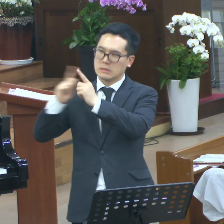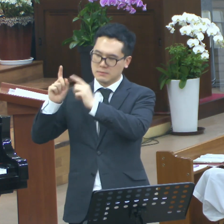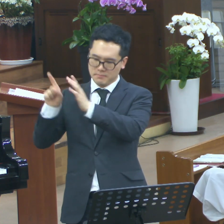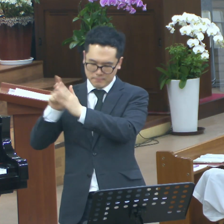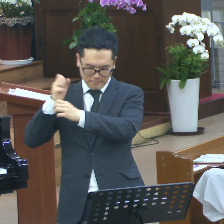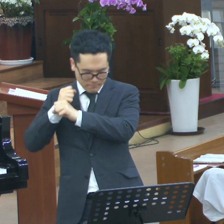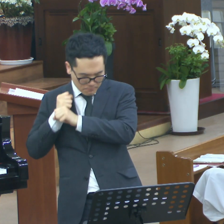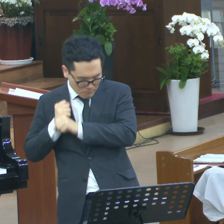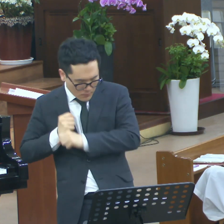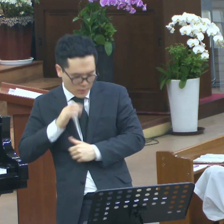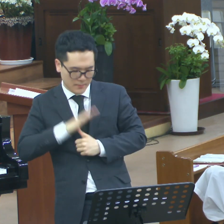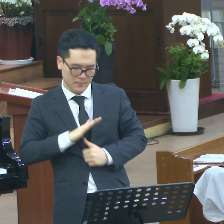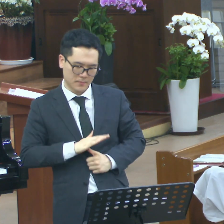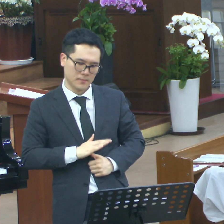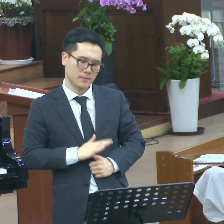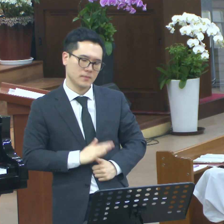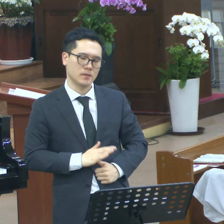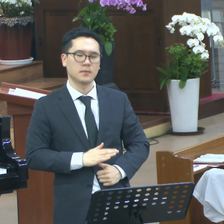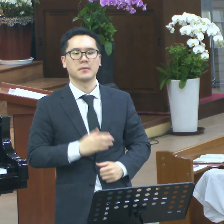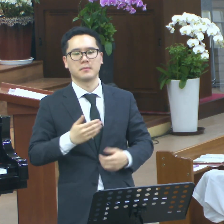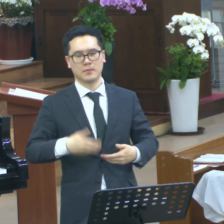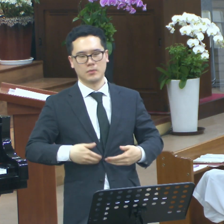다가오는 5월 달에도 승리하시기를 바랍니다.